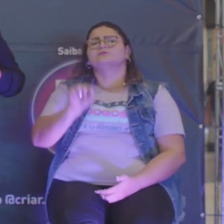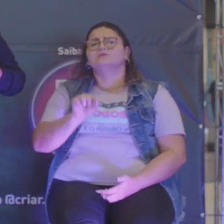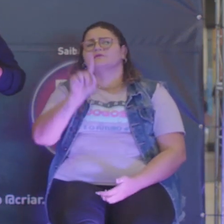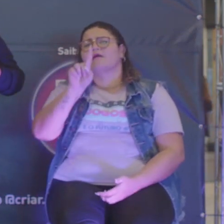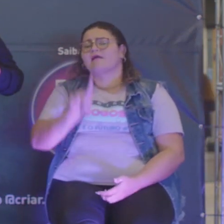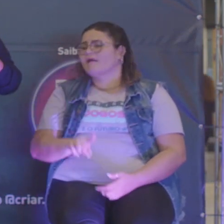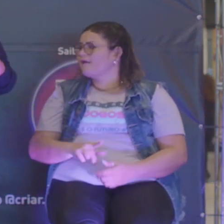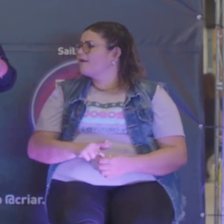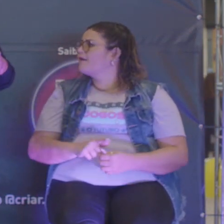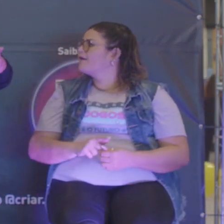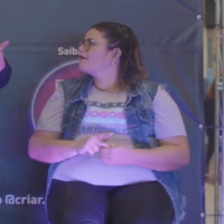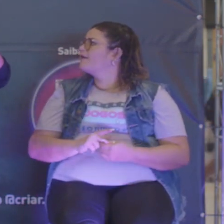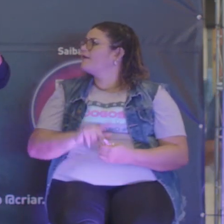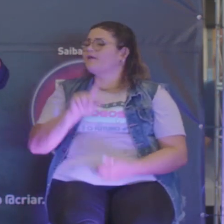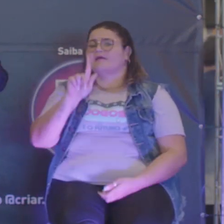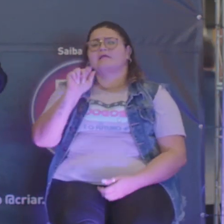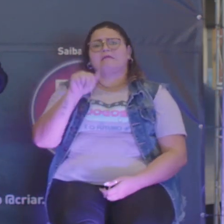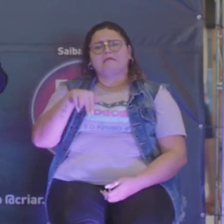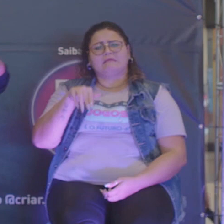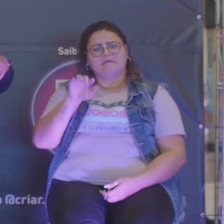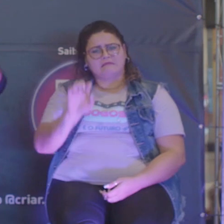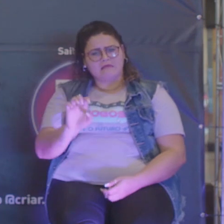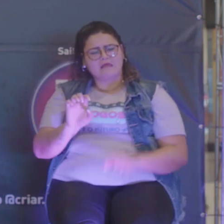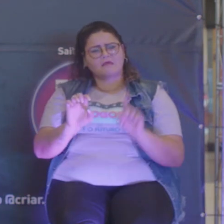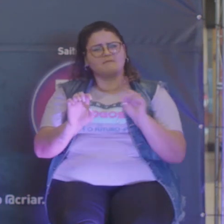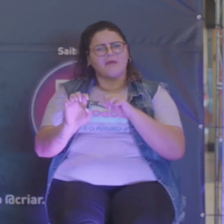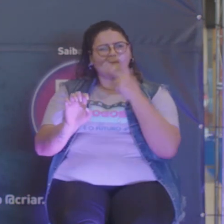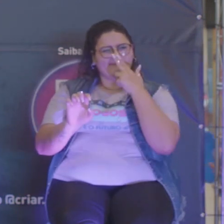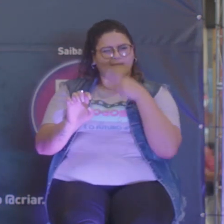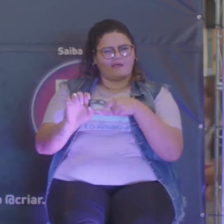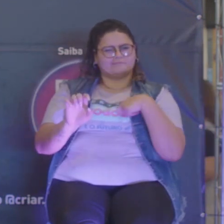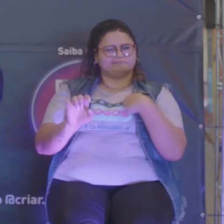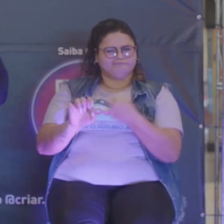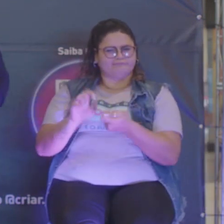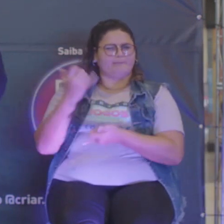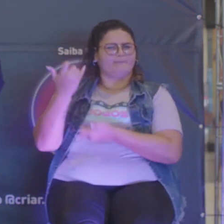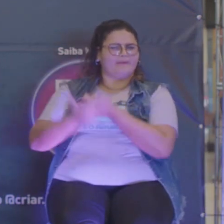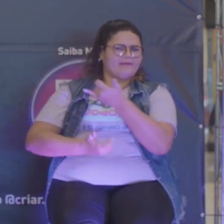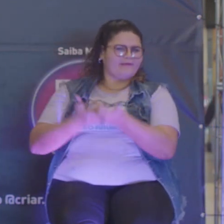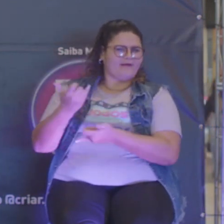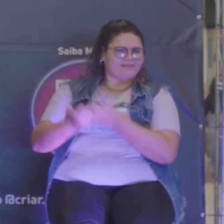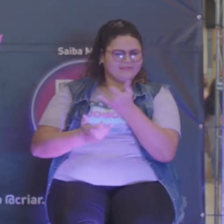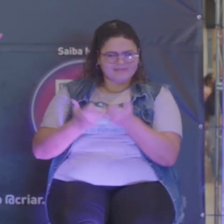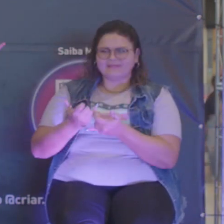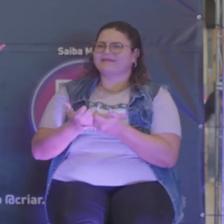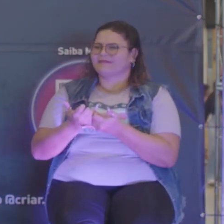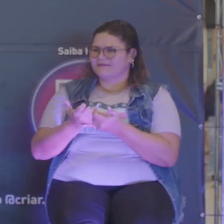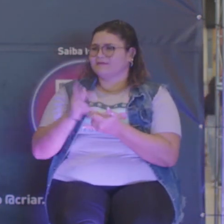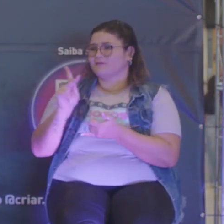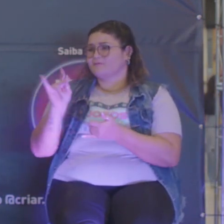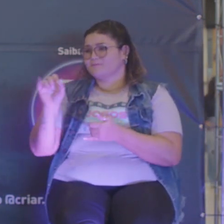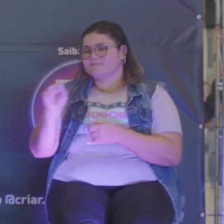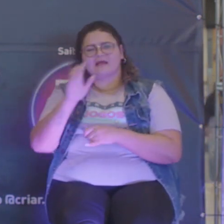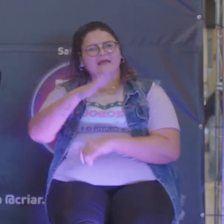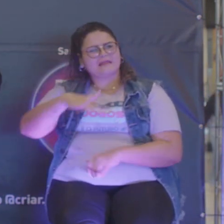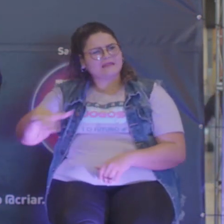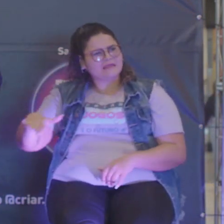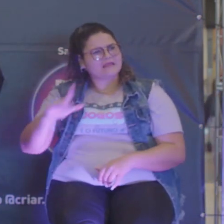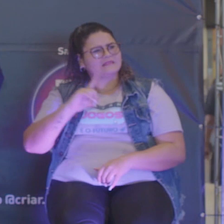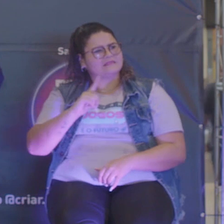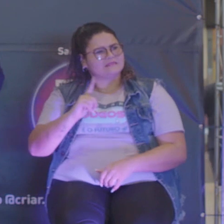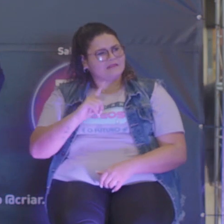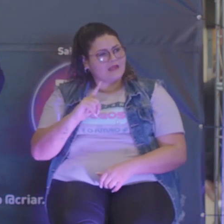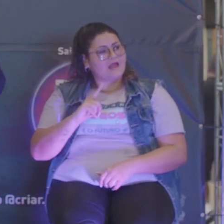é que gamer ele era muito visto como uma brincadeira, né? Então é muito legal comentar, tem vários pais aqui, crianças aqui também,